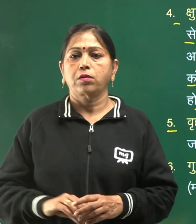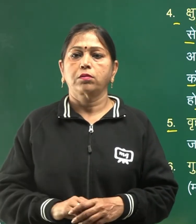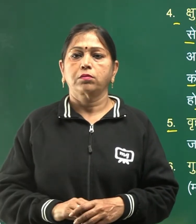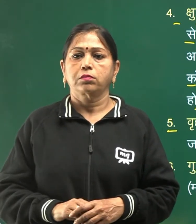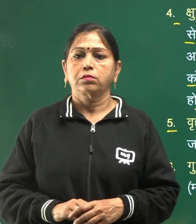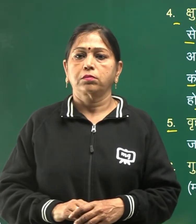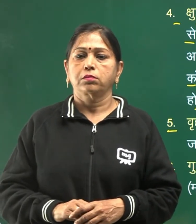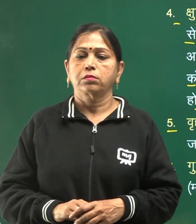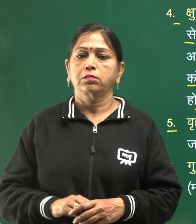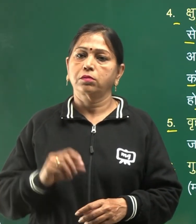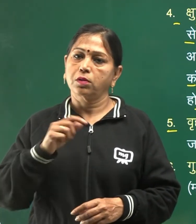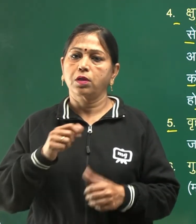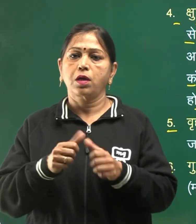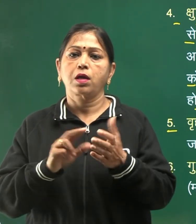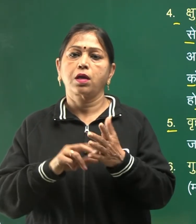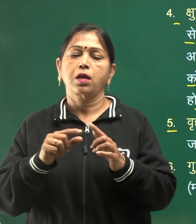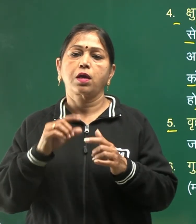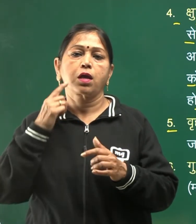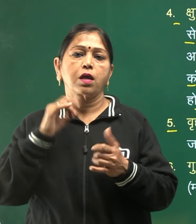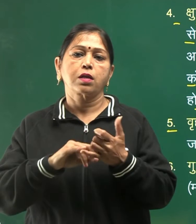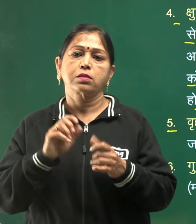ये गुदाद्वार का कार्य है।